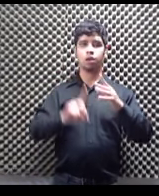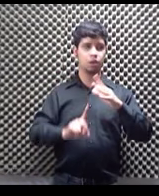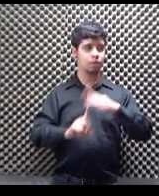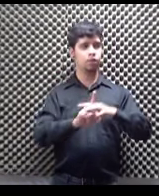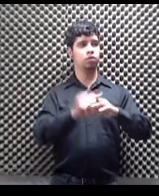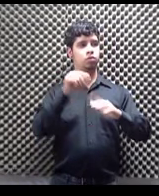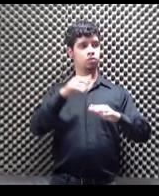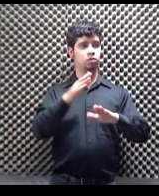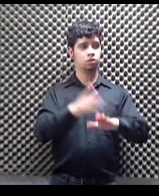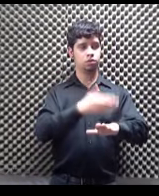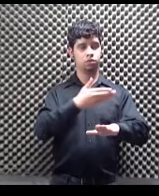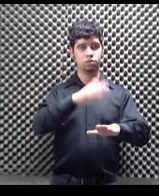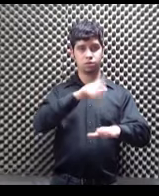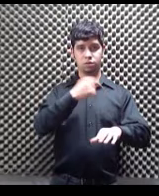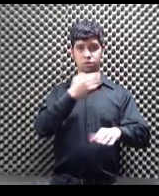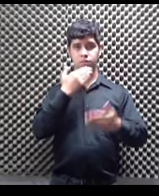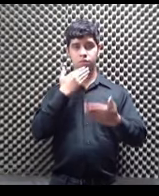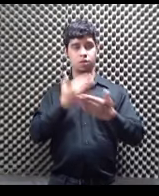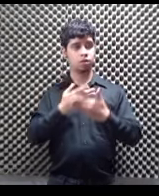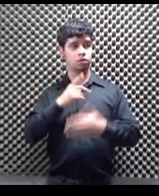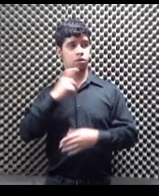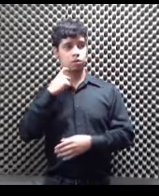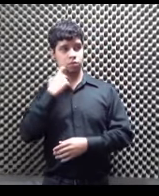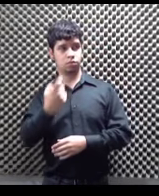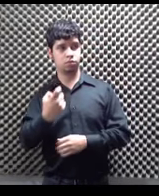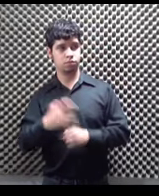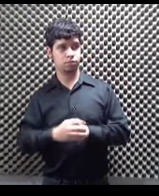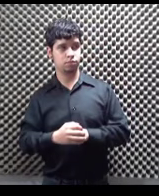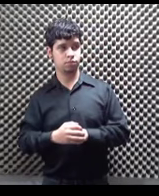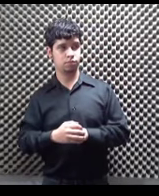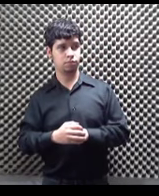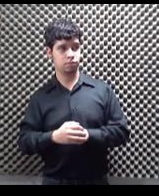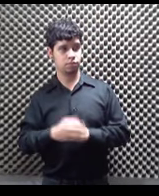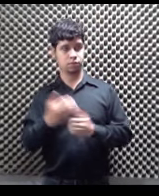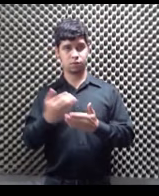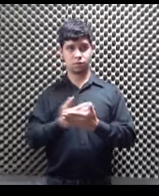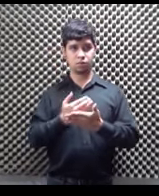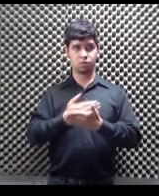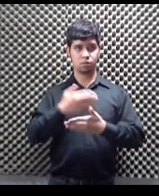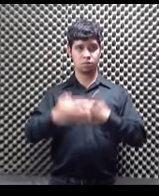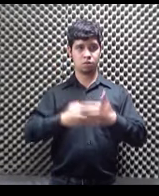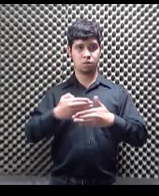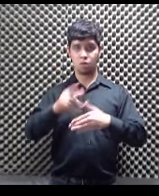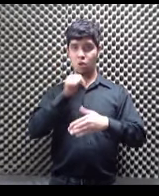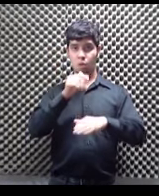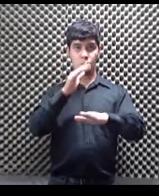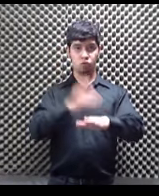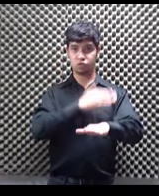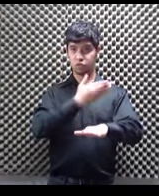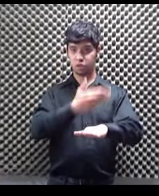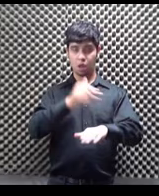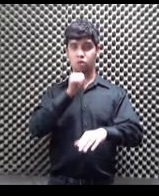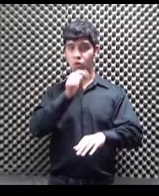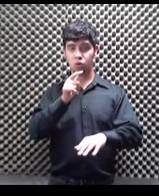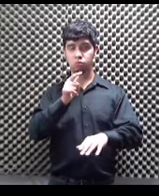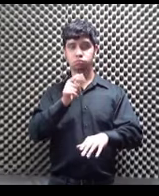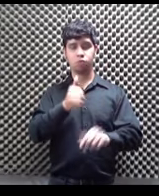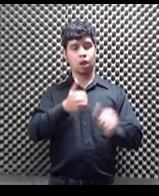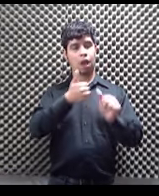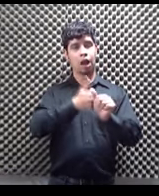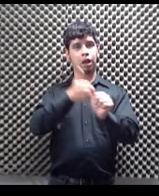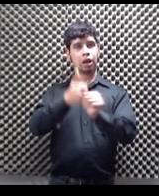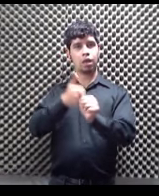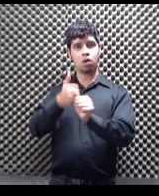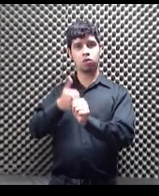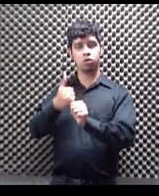canción. Mira qué cool. Eso es un proceso. Sin música, a capela. Anda. Porque estoy tratando las